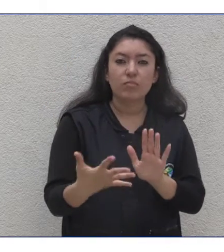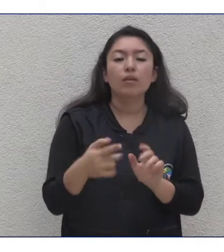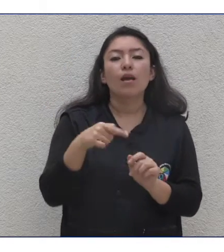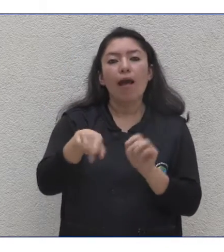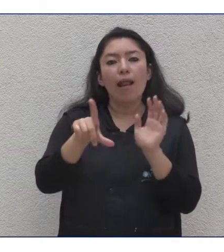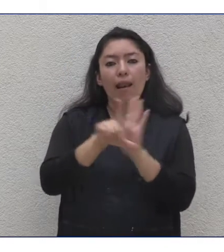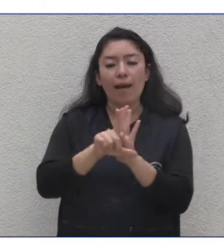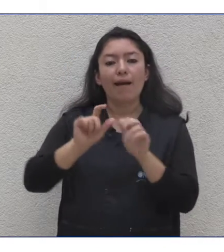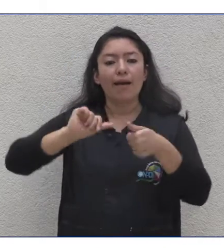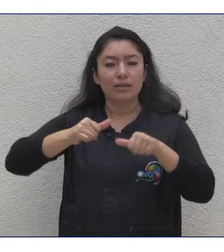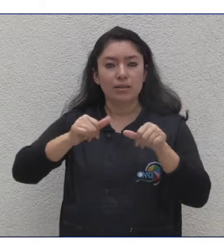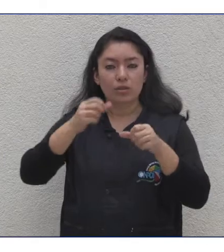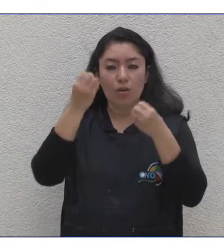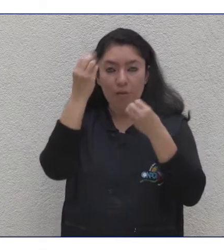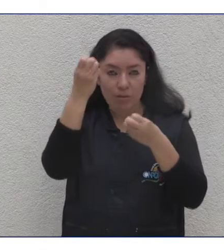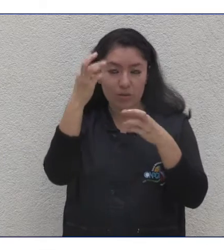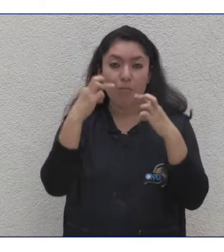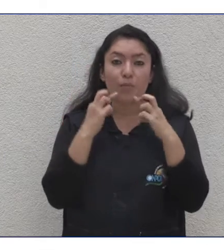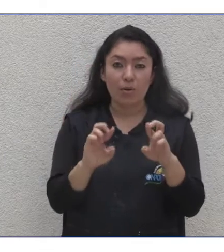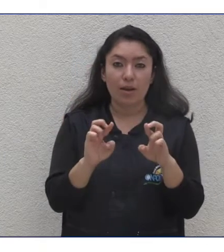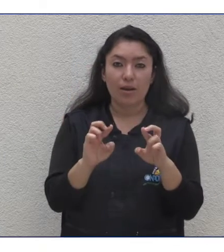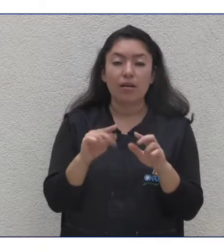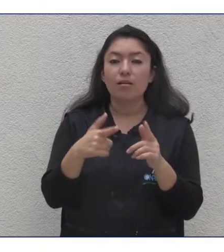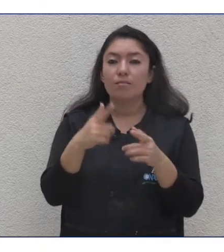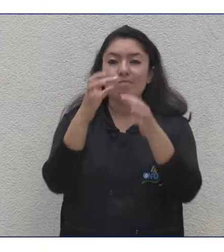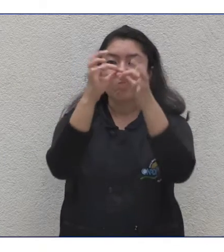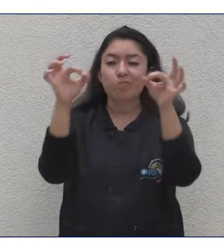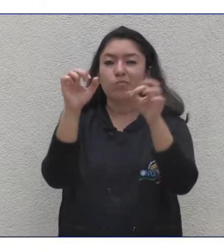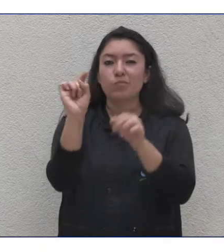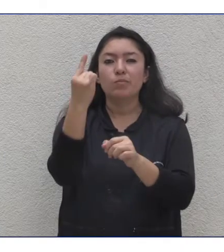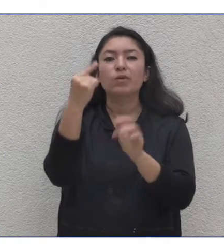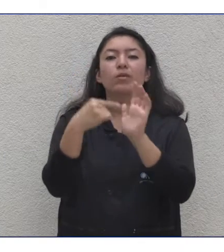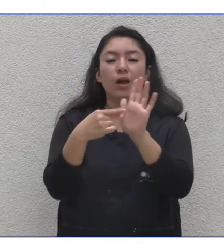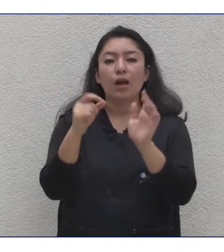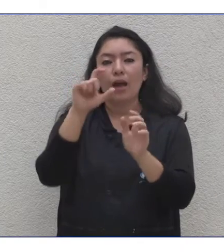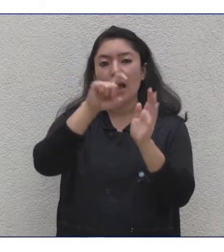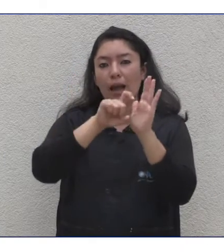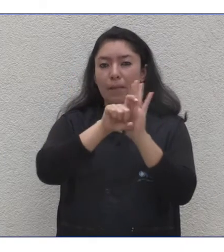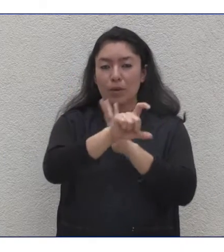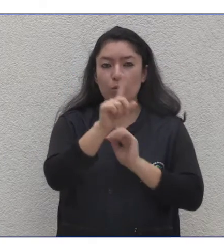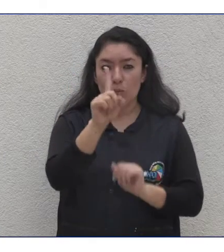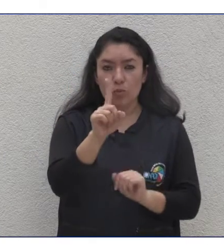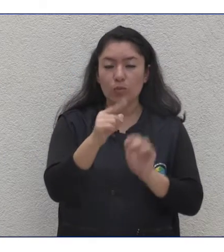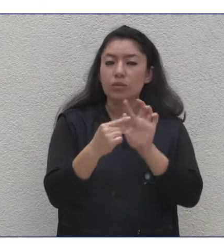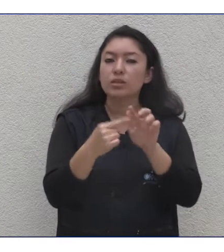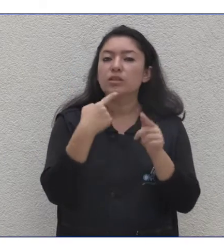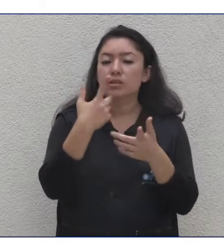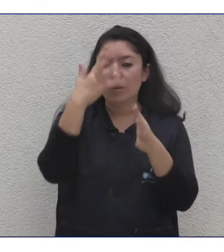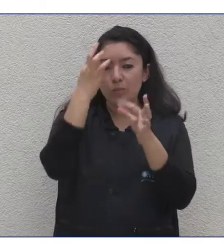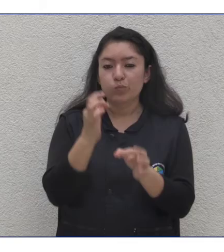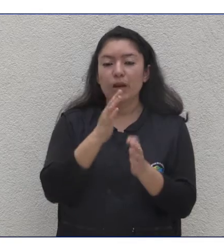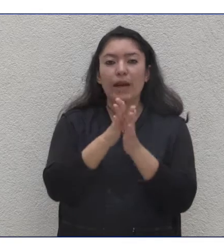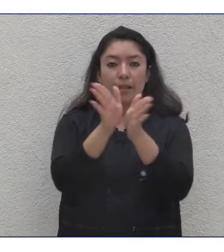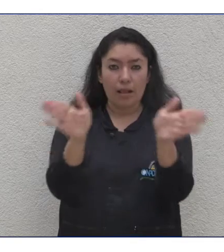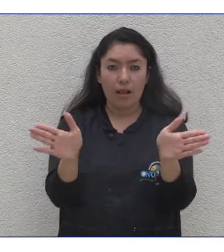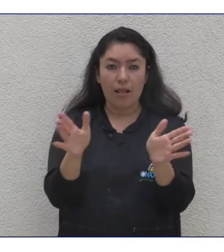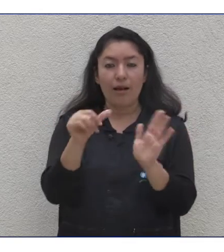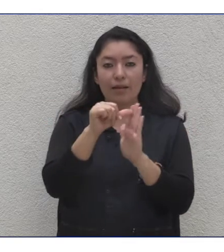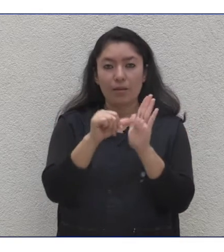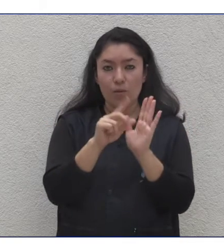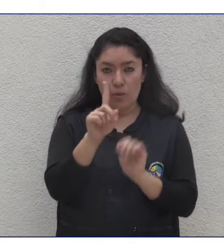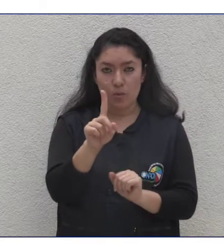decreta Ley de Acceso a la Información Pública, Título Primero, Capítulo Primero, Disposiciones